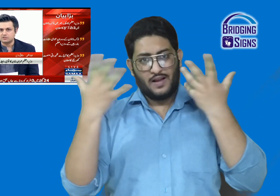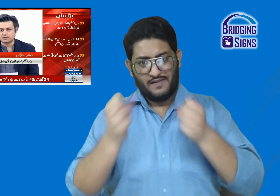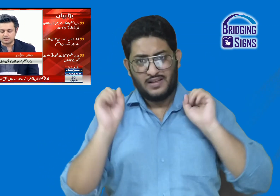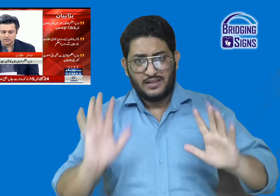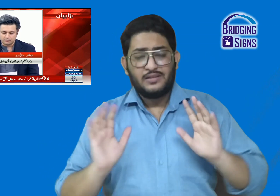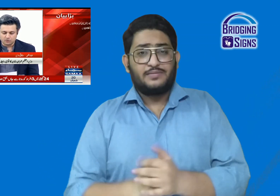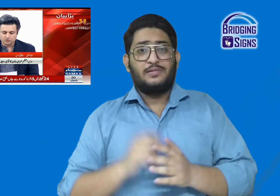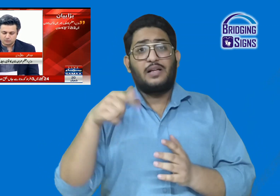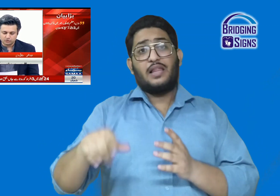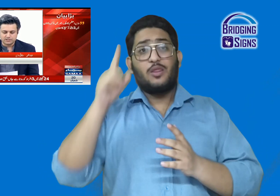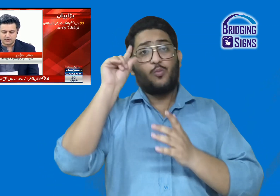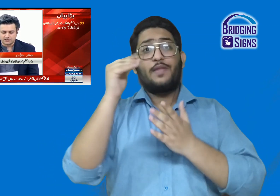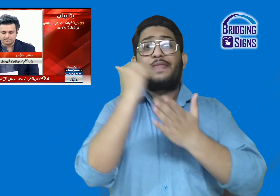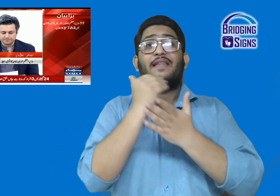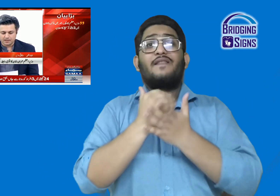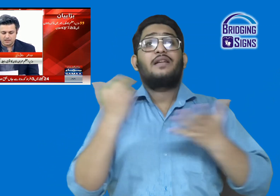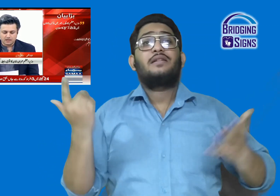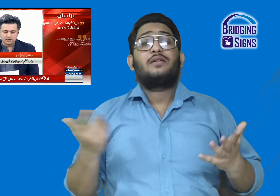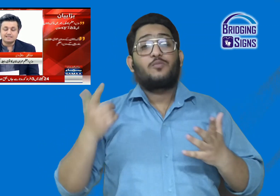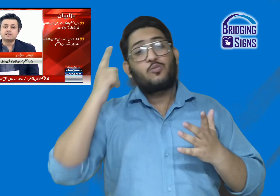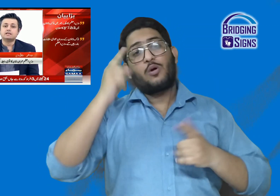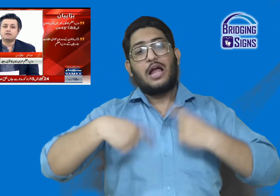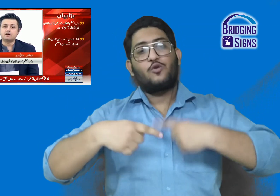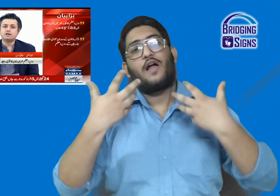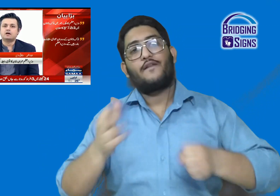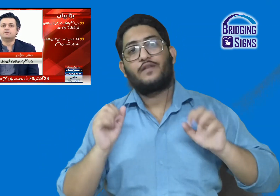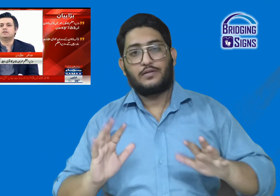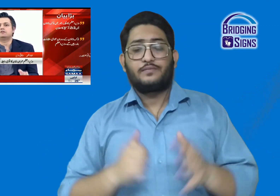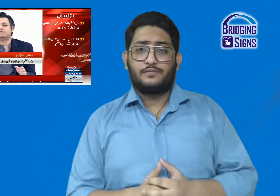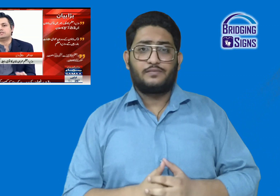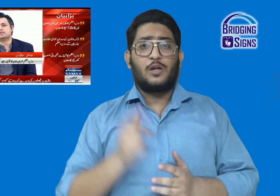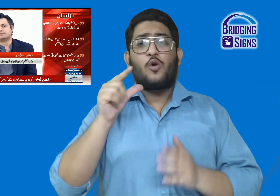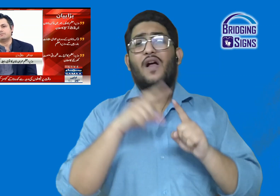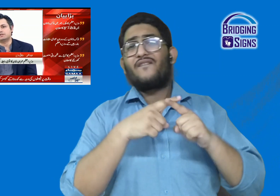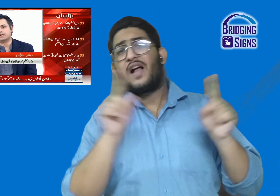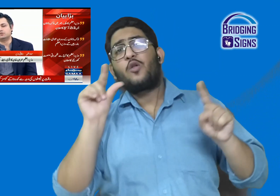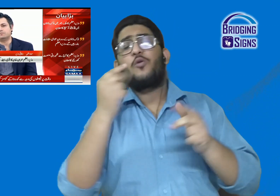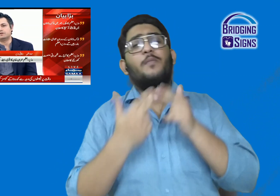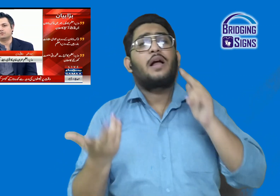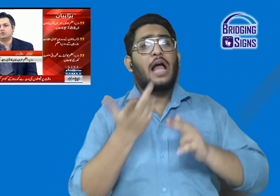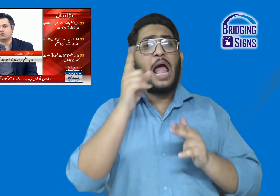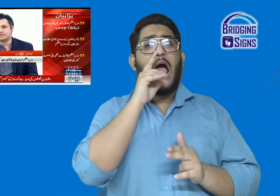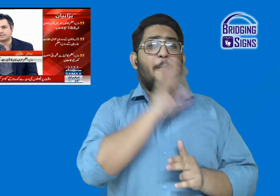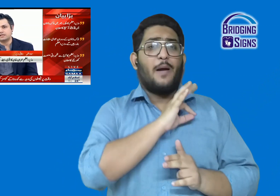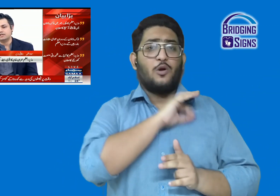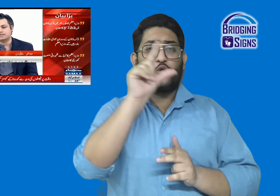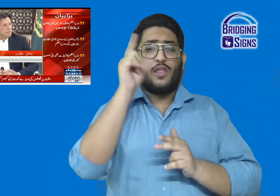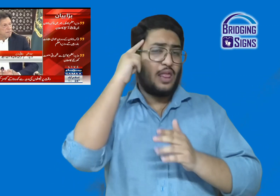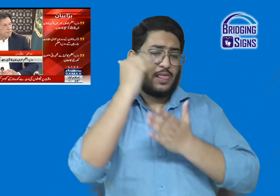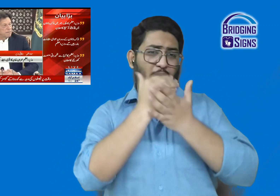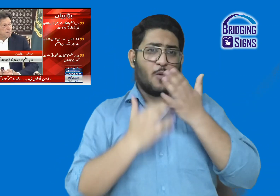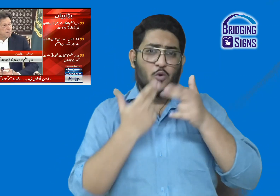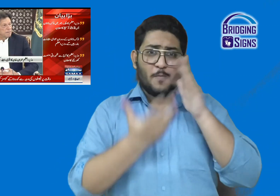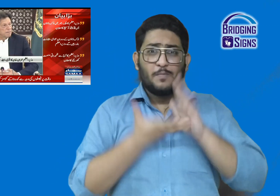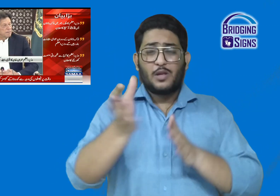की तरसील जो है वो स्मूथली जा रही है। इसके अलावा हमने वज़ीर आज़म साहब की हदायत के ऊपर वो लो रिस्क